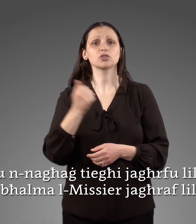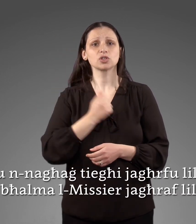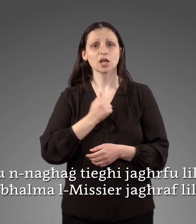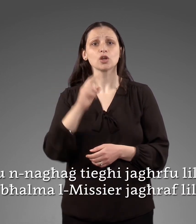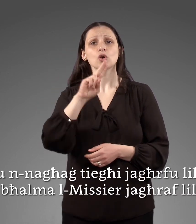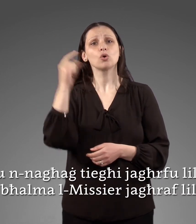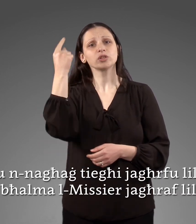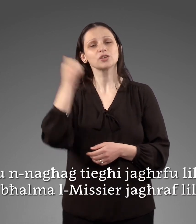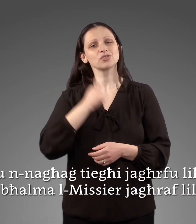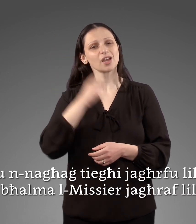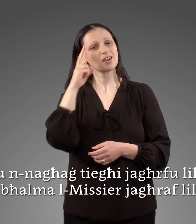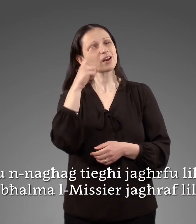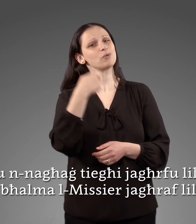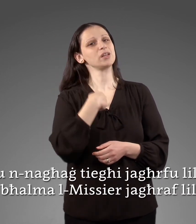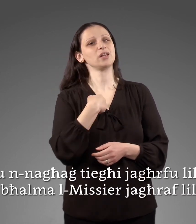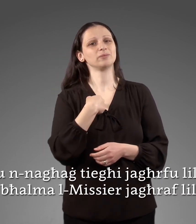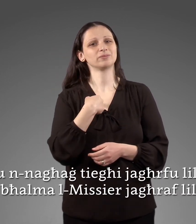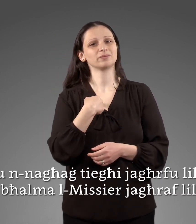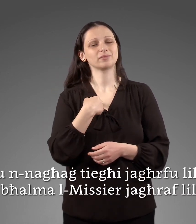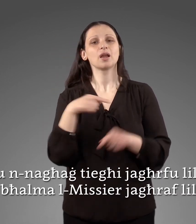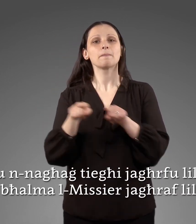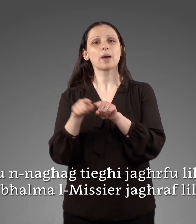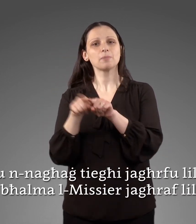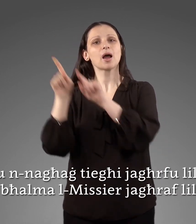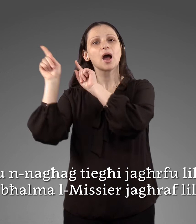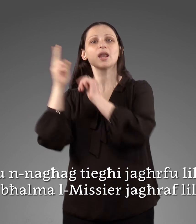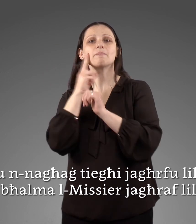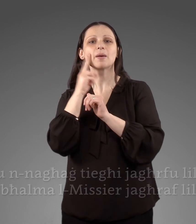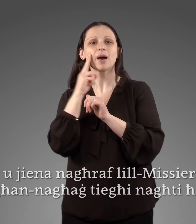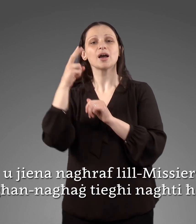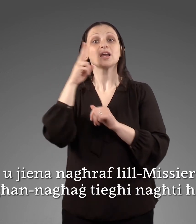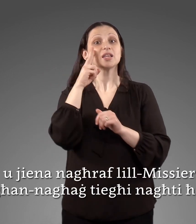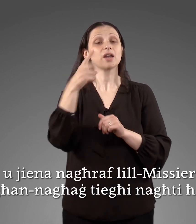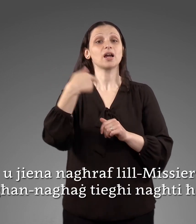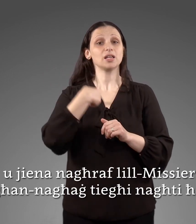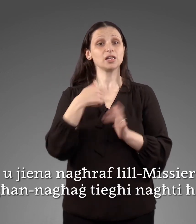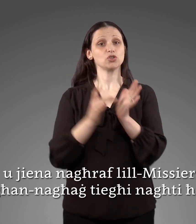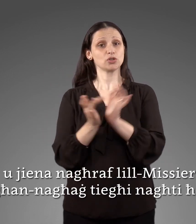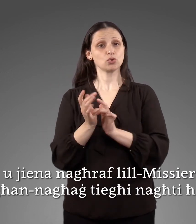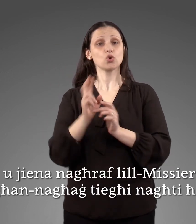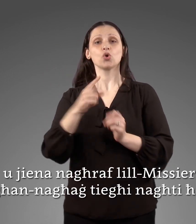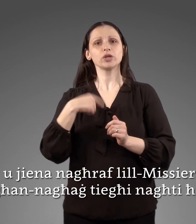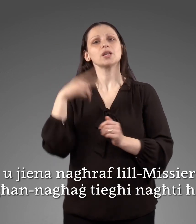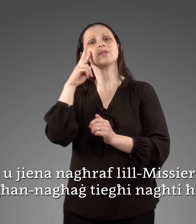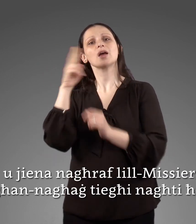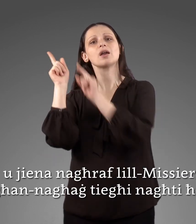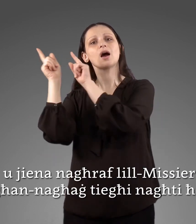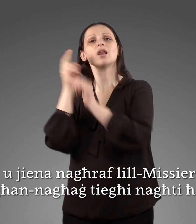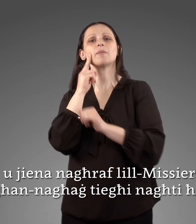tjew Jjarfu lili Palma l-messir Jjaraf lili U jiena n-raff l-messir U n